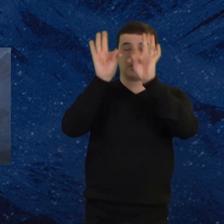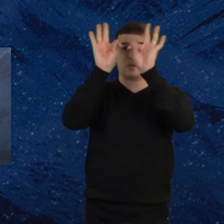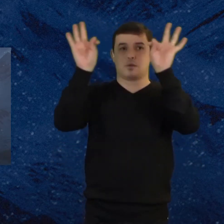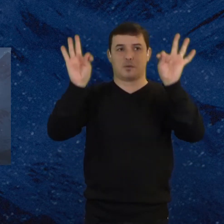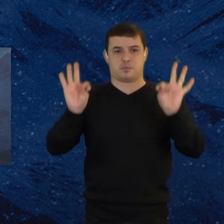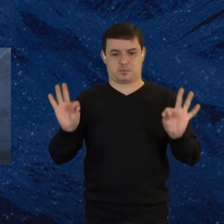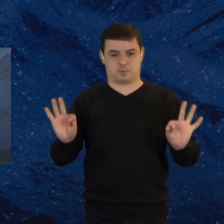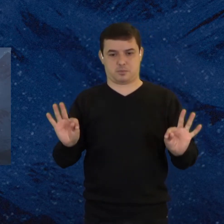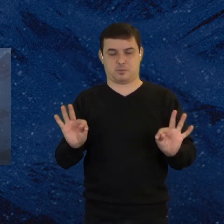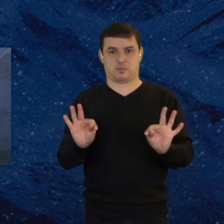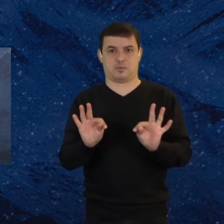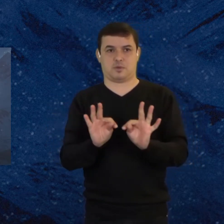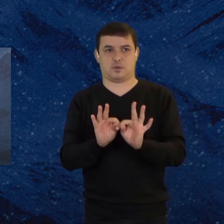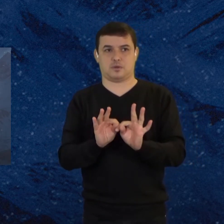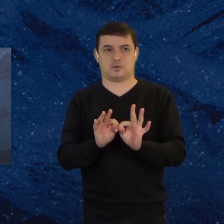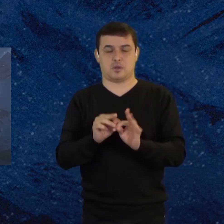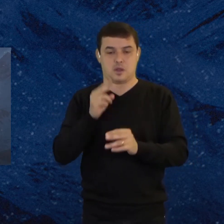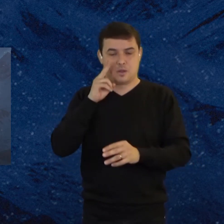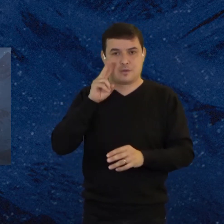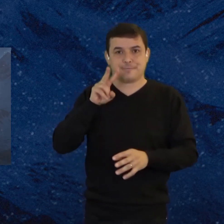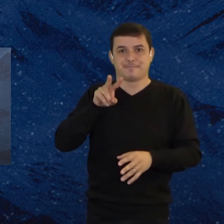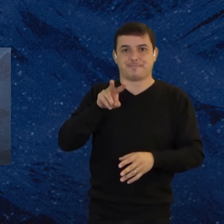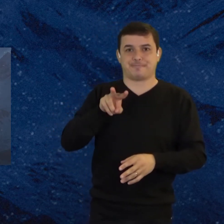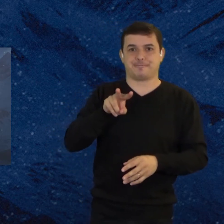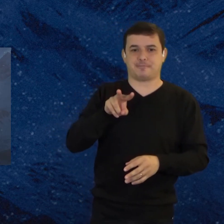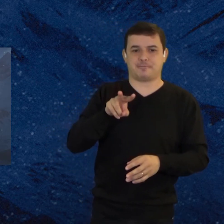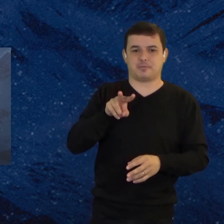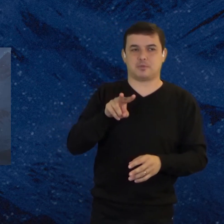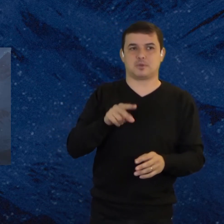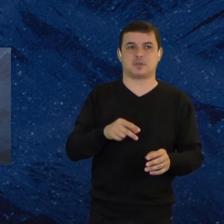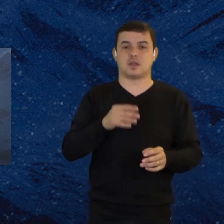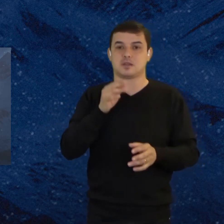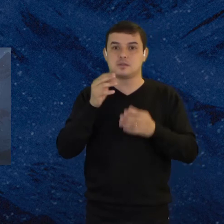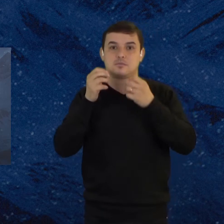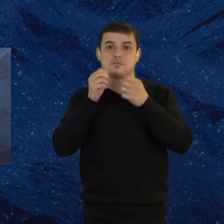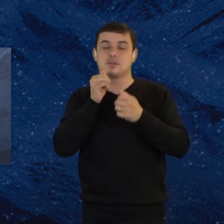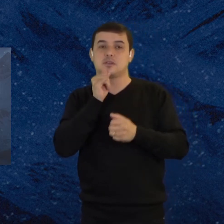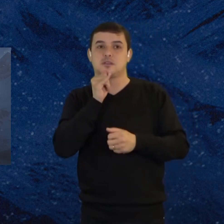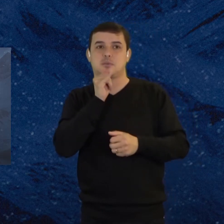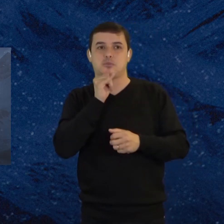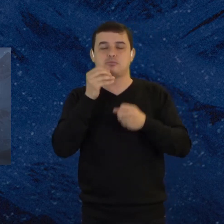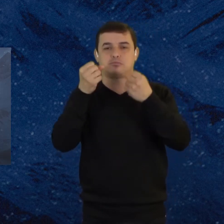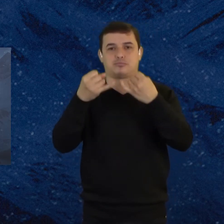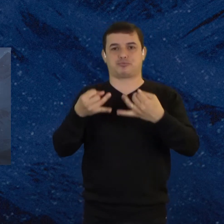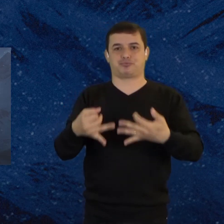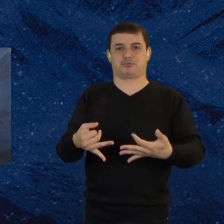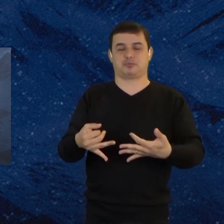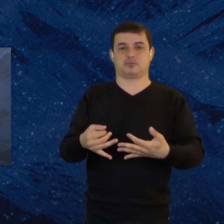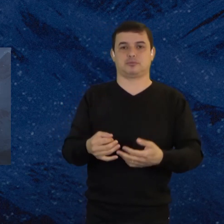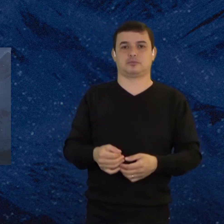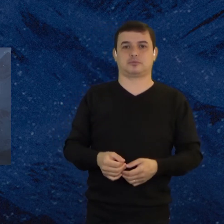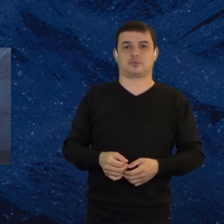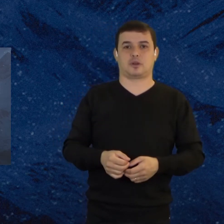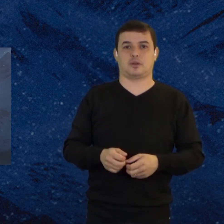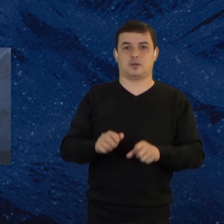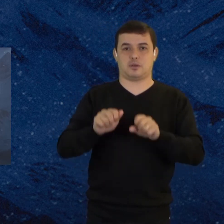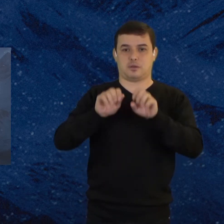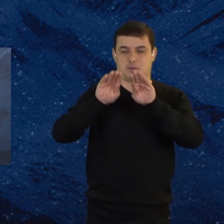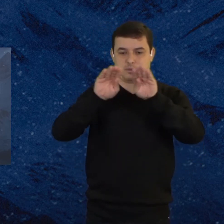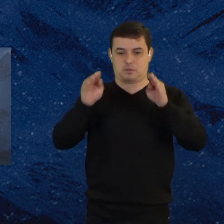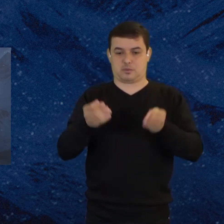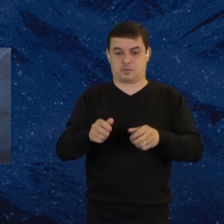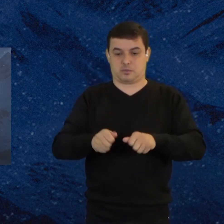nós vemos essa ilustração. E depois da oferta no altar